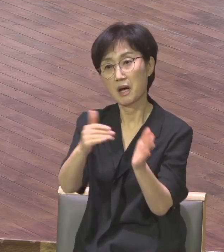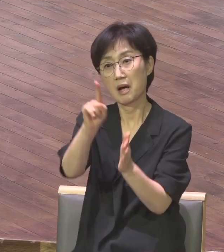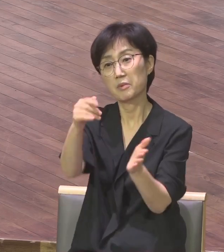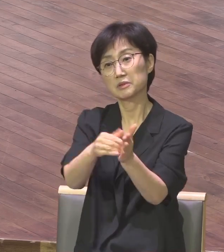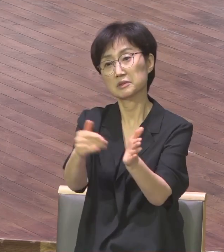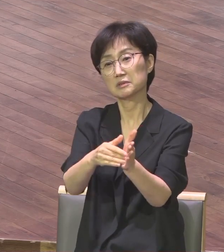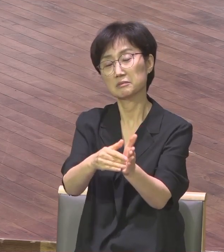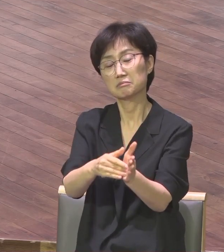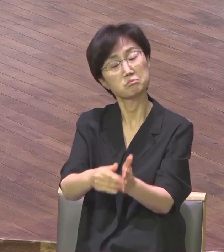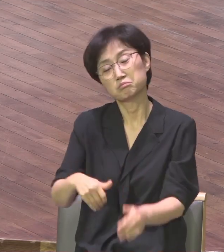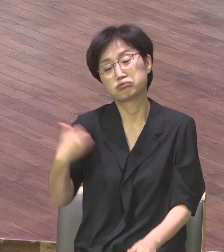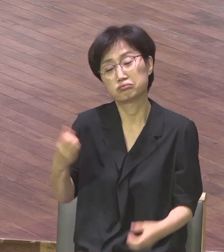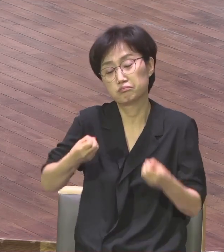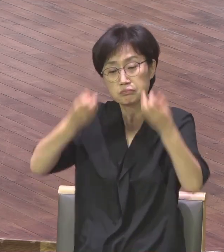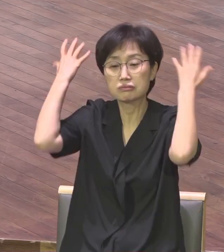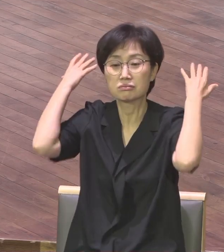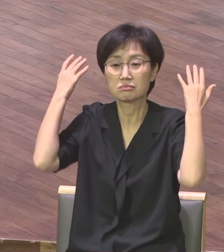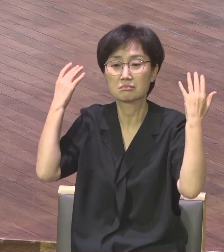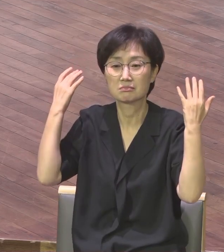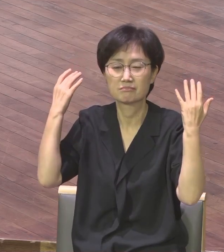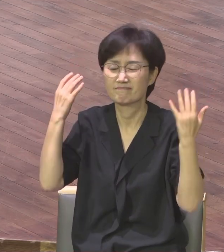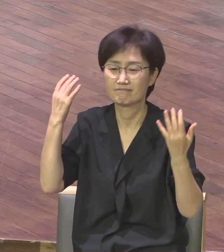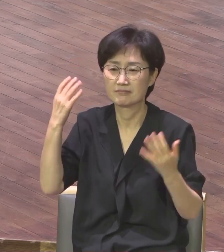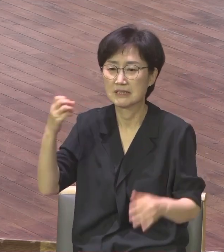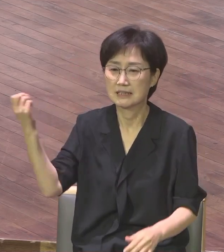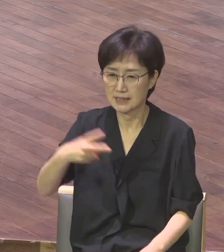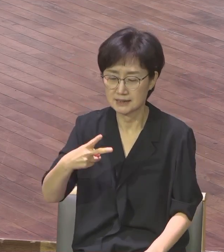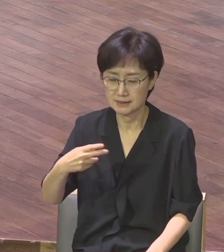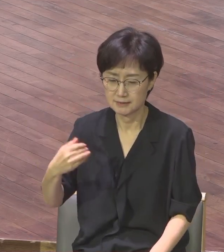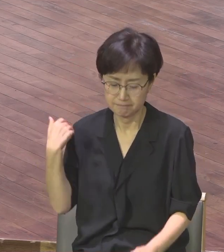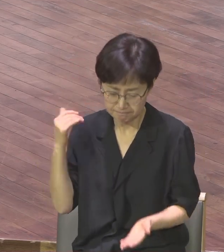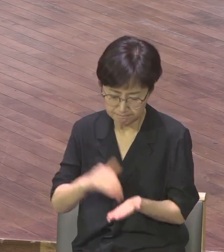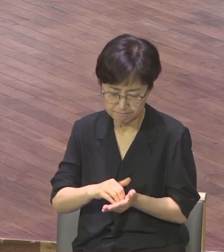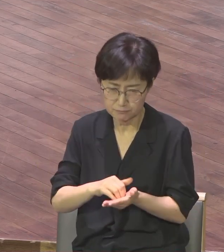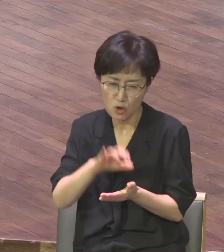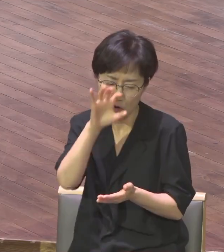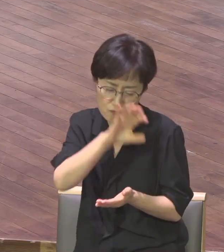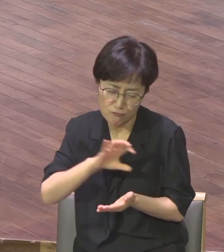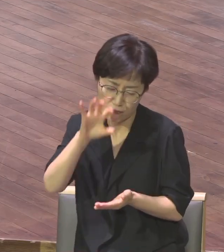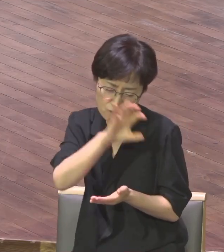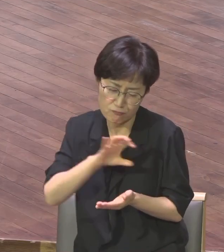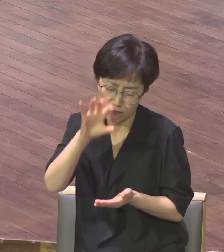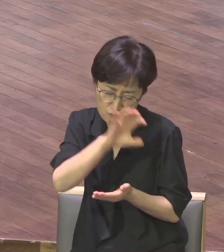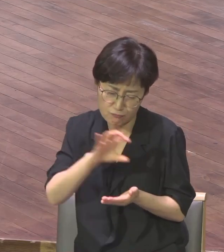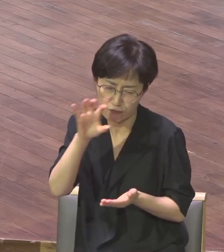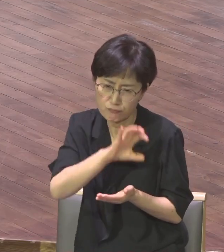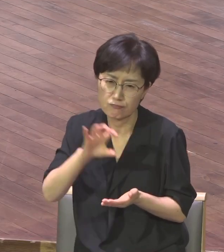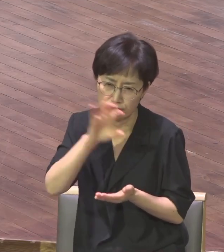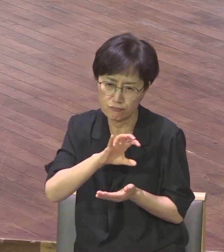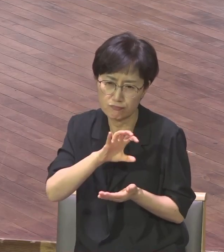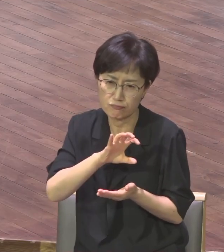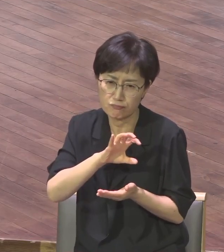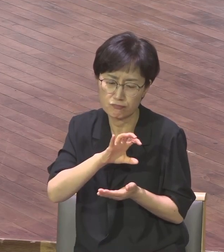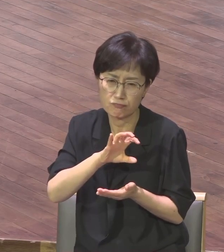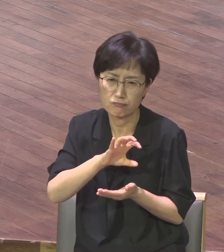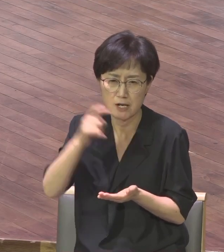교회가 또 잡아가지고 또 훈련시킵니다. 왜? 각인 훈련이 뭐예요? 체질을 바꿔주려고. 완전히 각인을